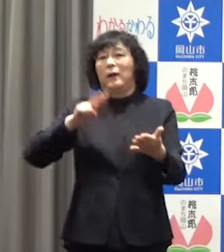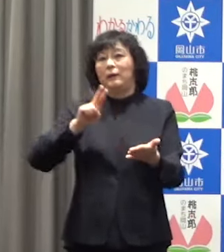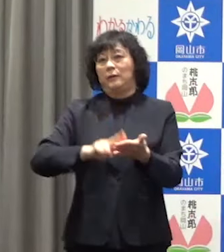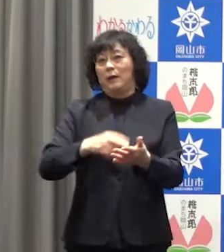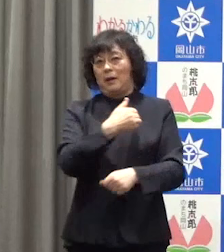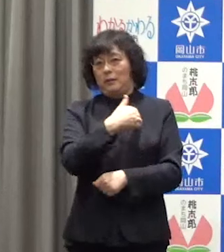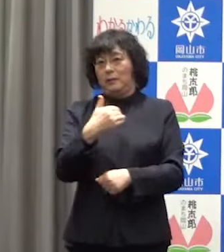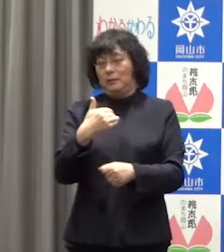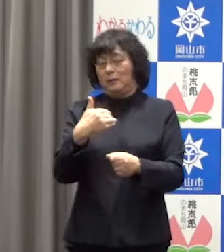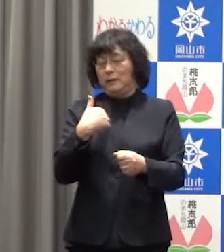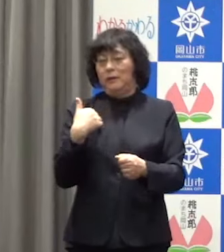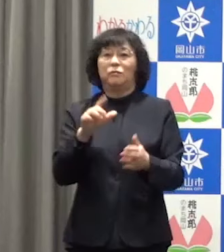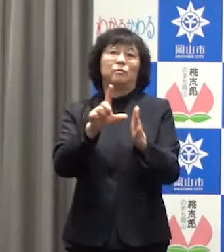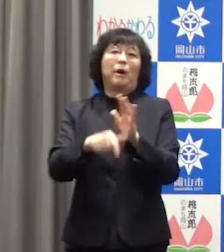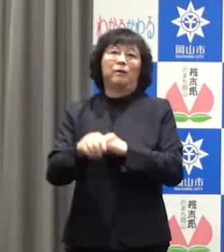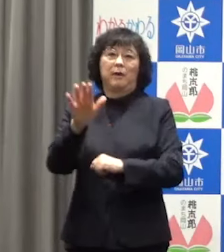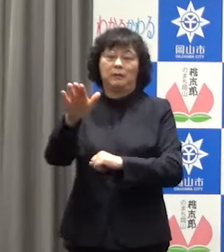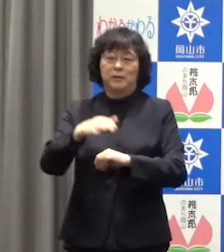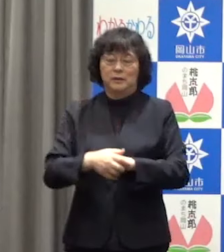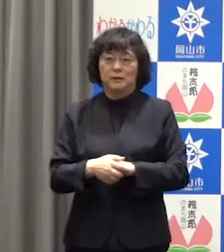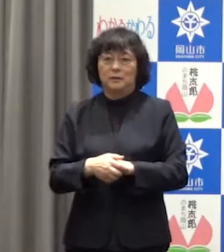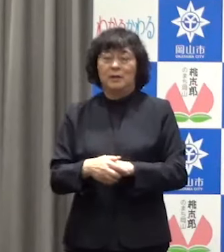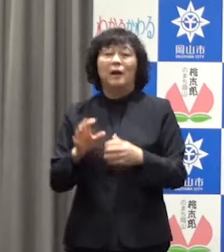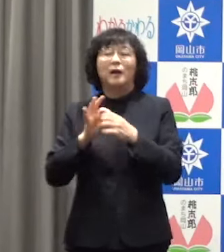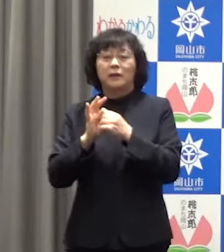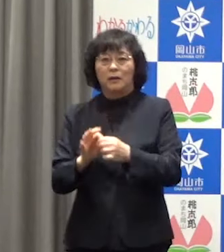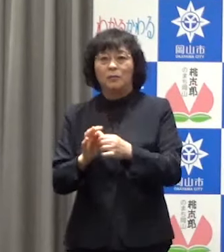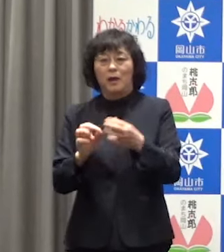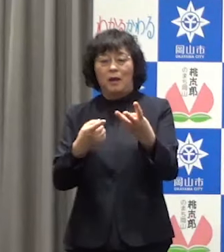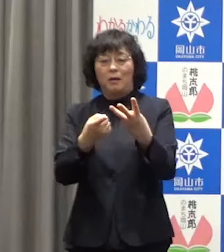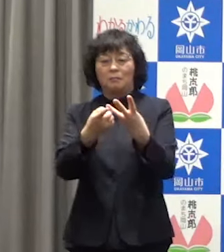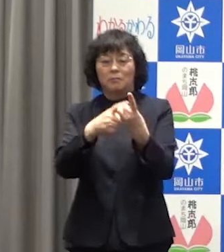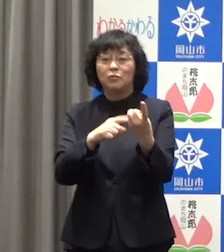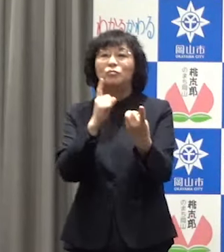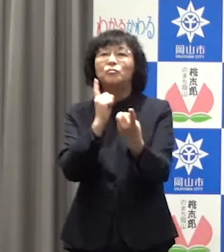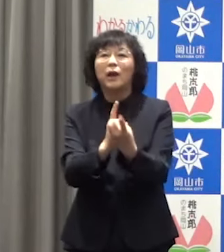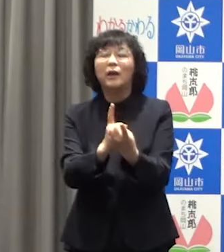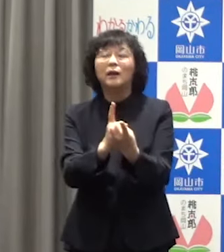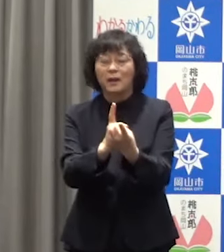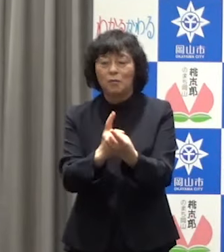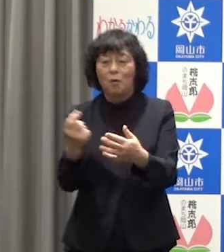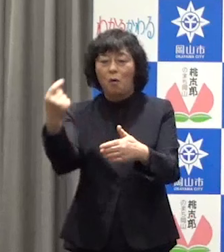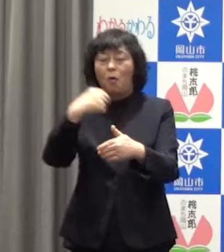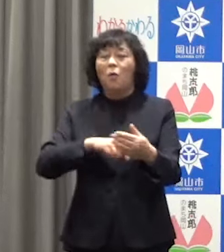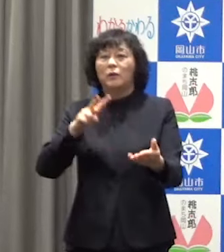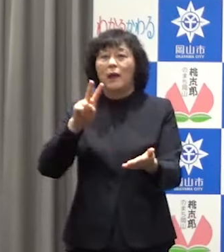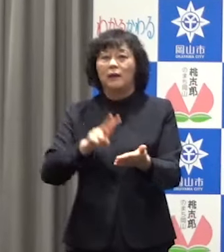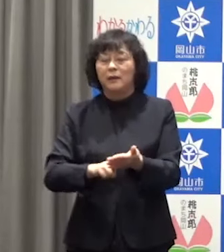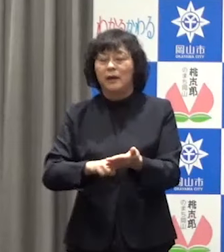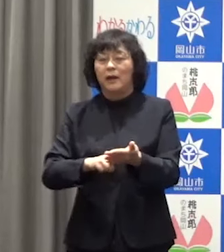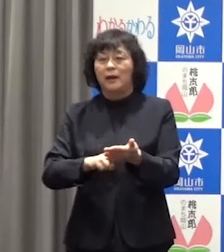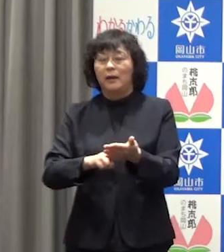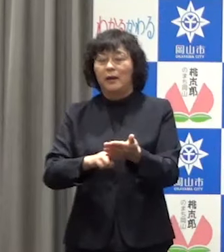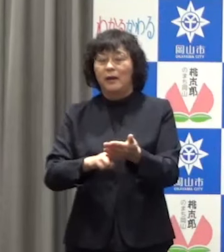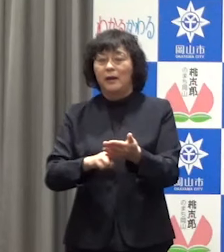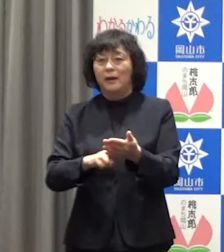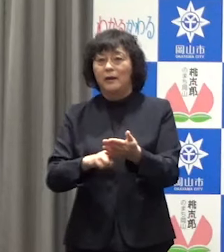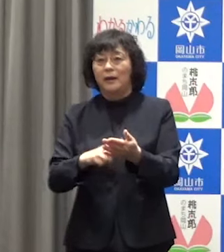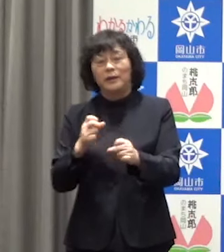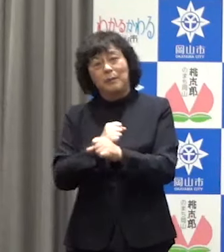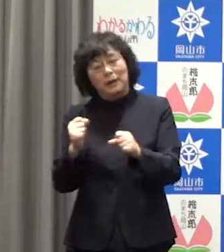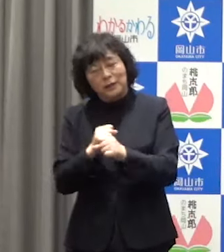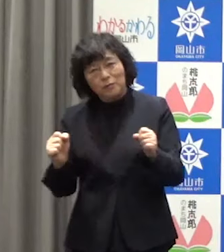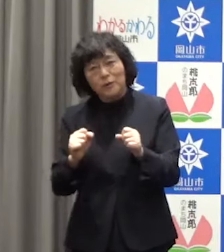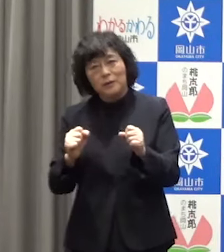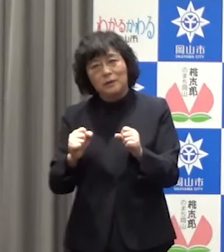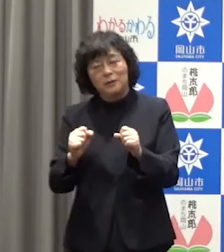場合があります。希望園数が少ないと内定を得る機会も減るため、未入園の児童が増える